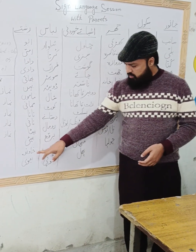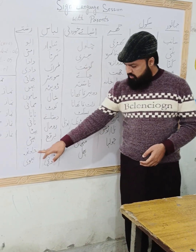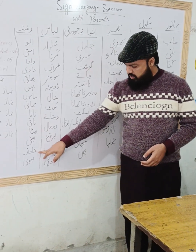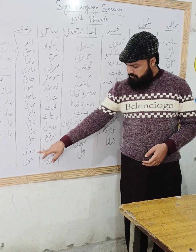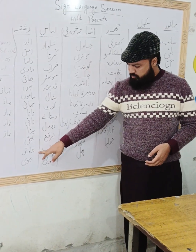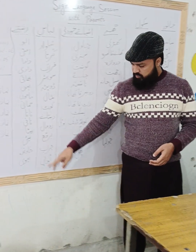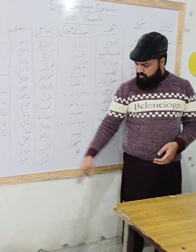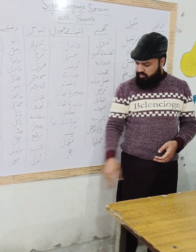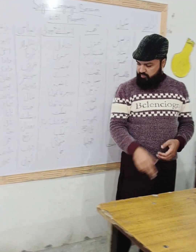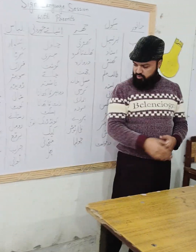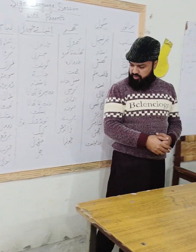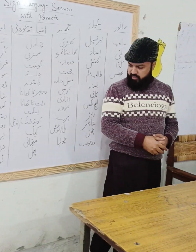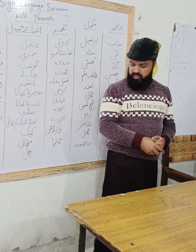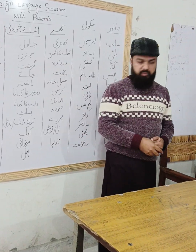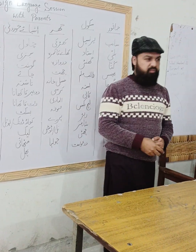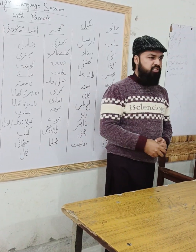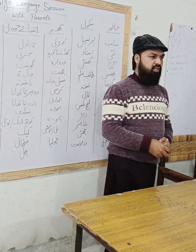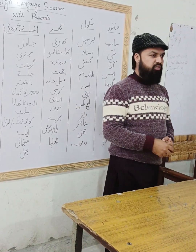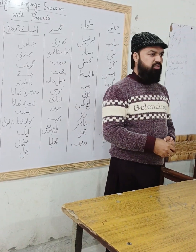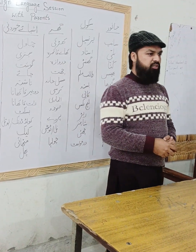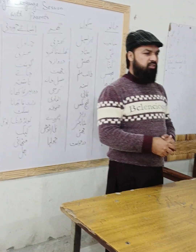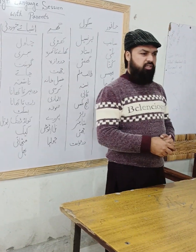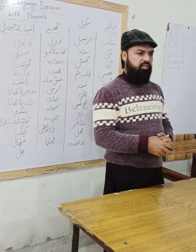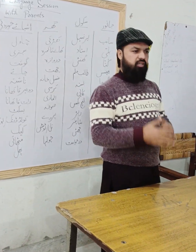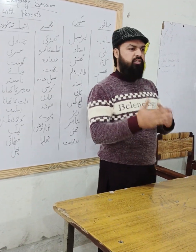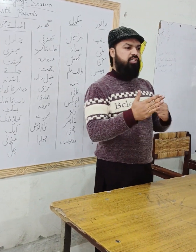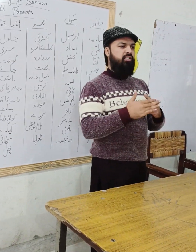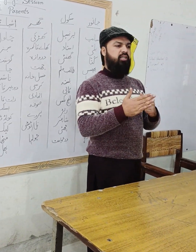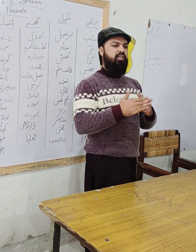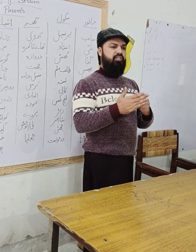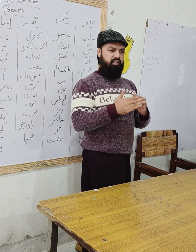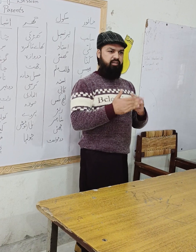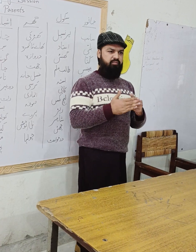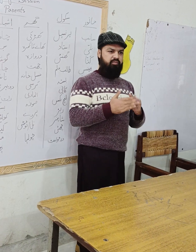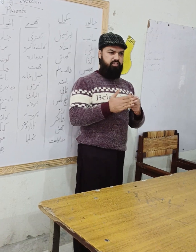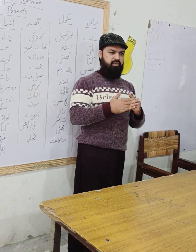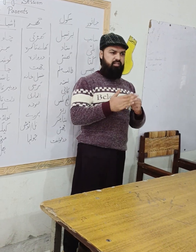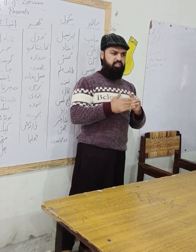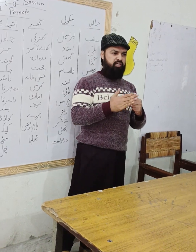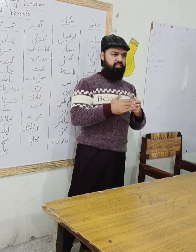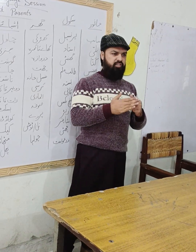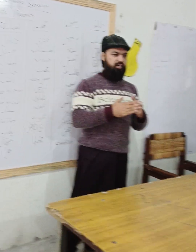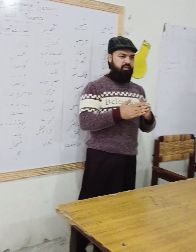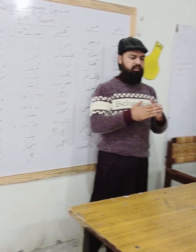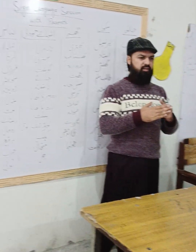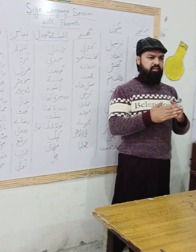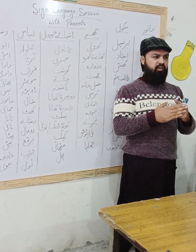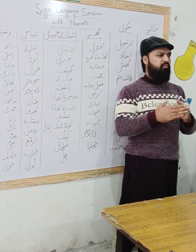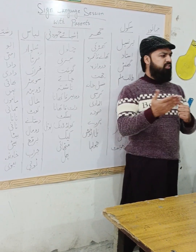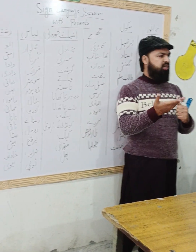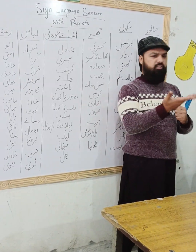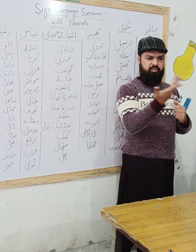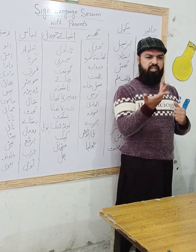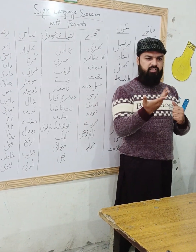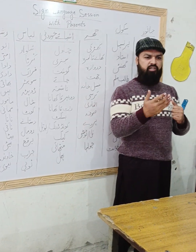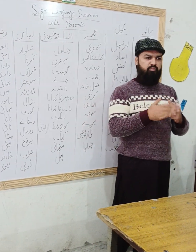है, खावन जो कि ये मियाँ बीवी की शादी होती है, उनकी शादी का ये इशारा है, ठीक है ना, ये शादी का इशारा है। आप बच्चे शादी पे जाते हैं तो आप उनसे